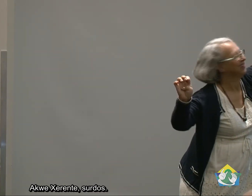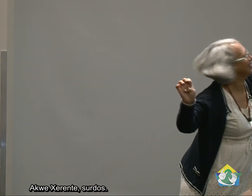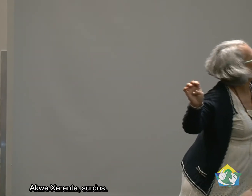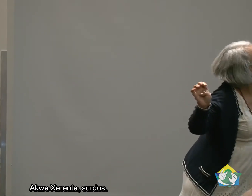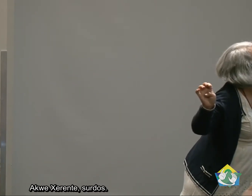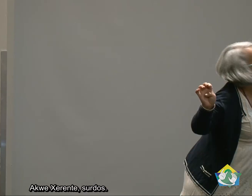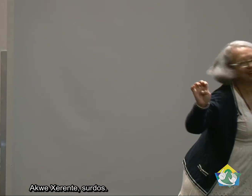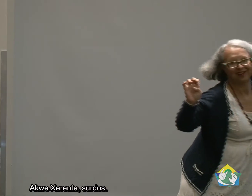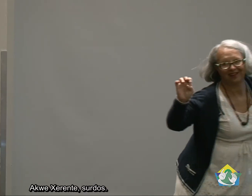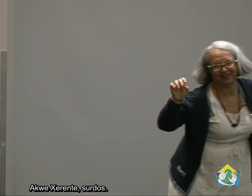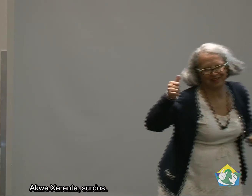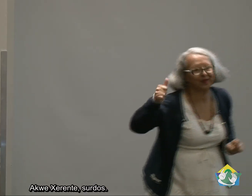Aquê-xerentê.